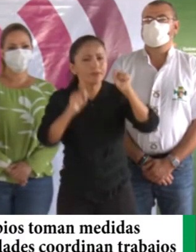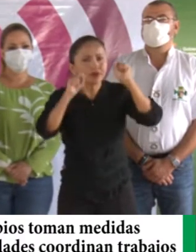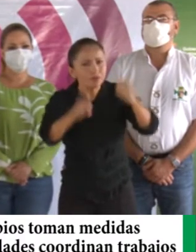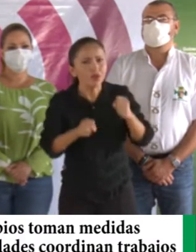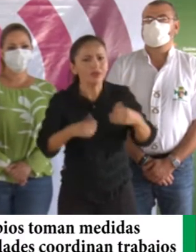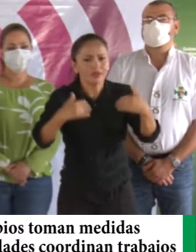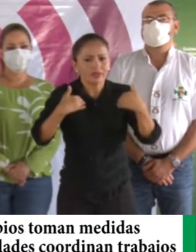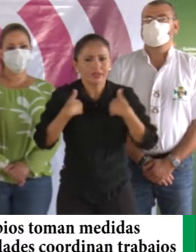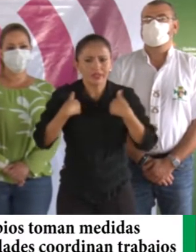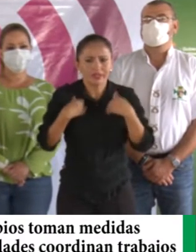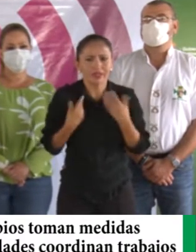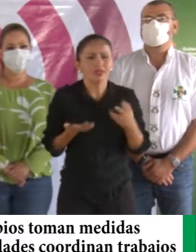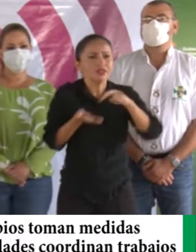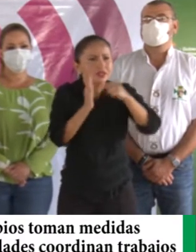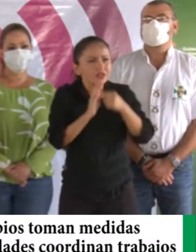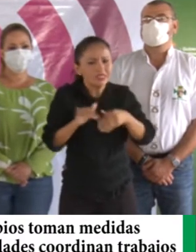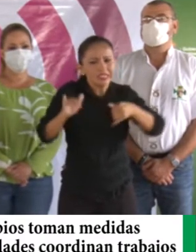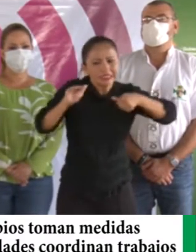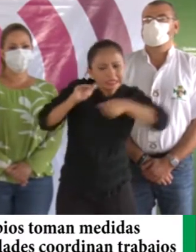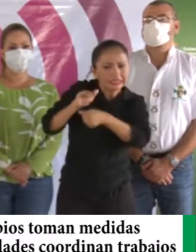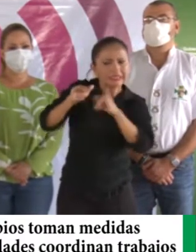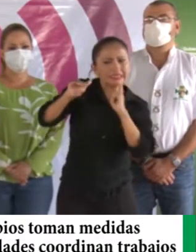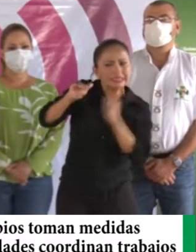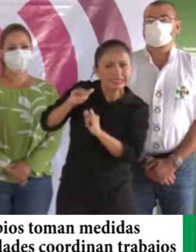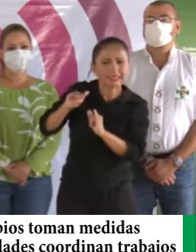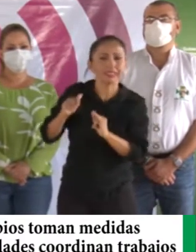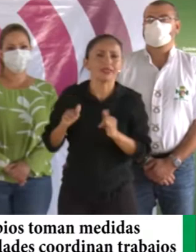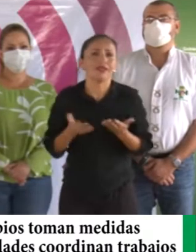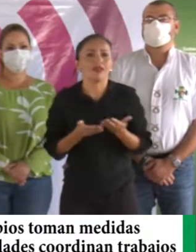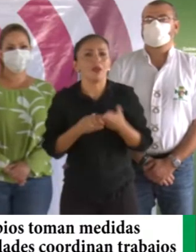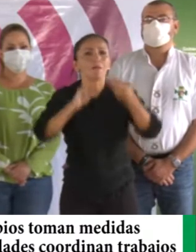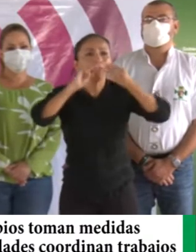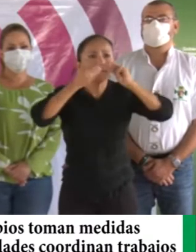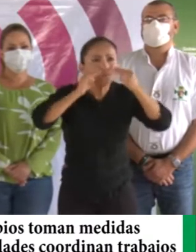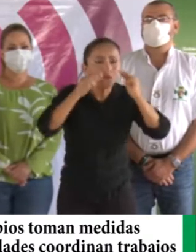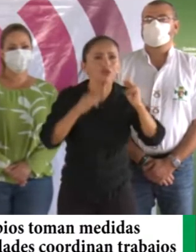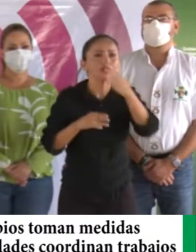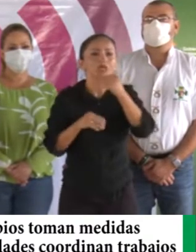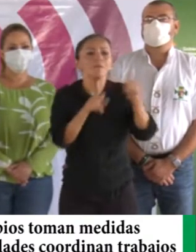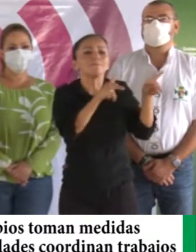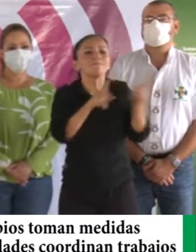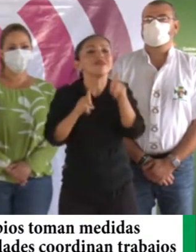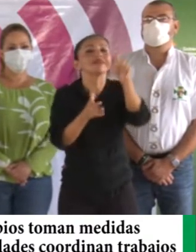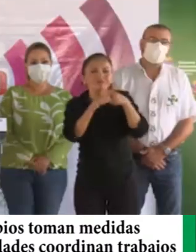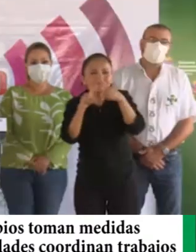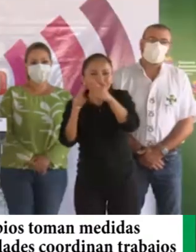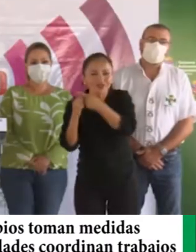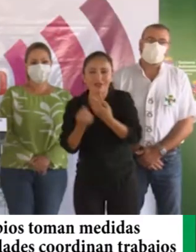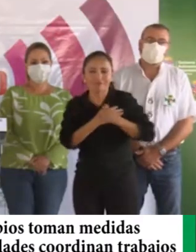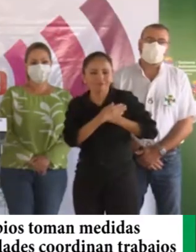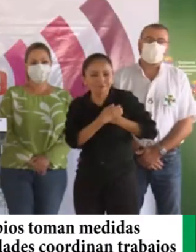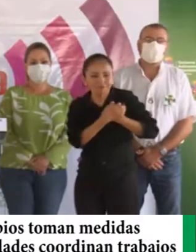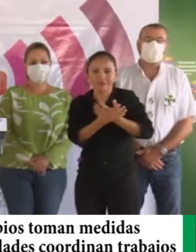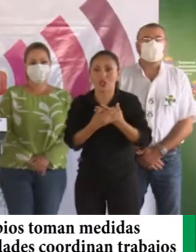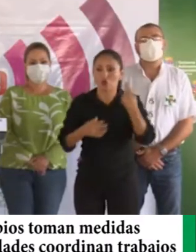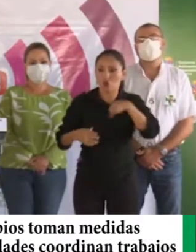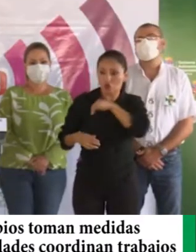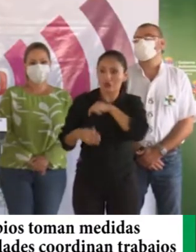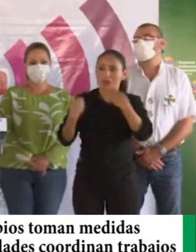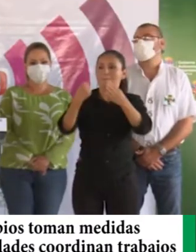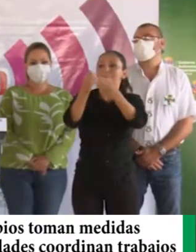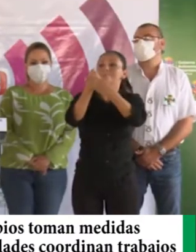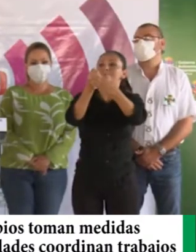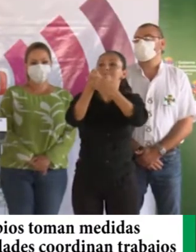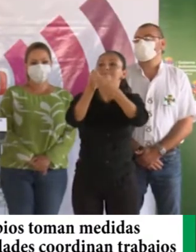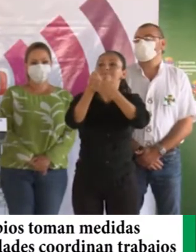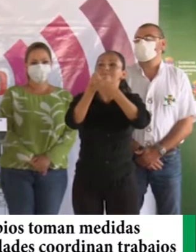poder tener un confinamiento total, en este caso de Montero y también del Plan 3000. Y hemos habilitado a partir